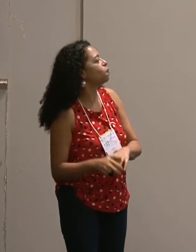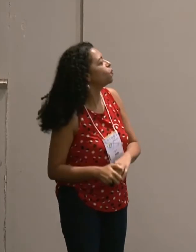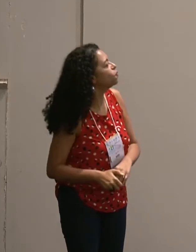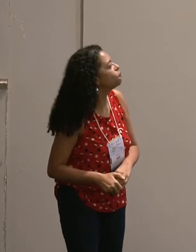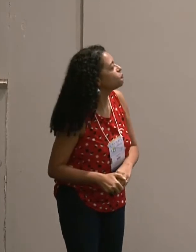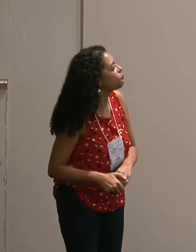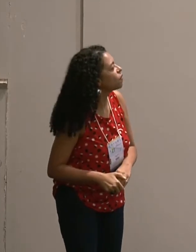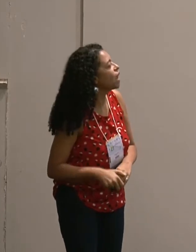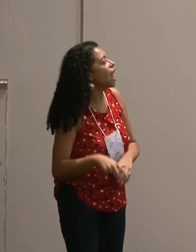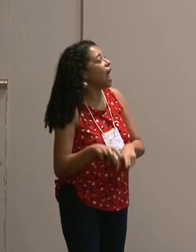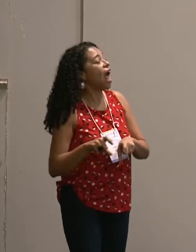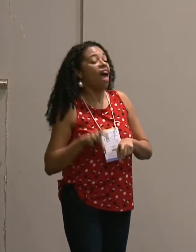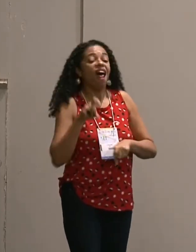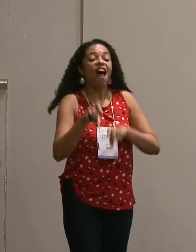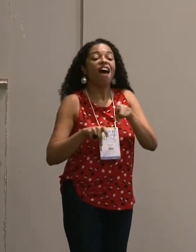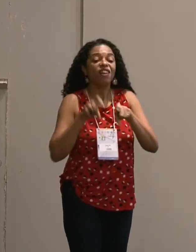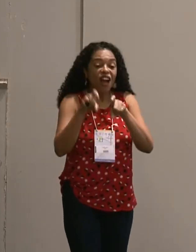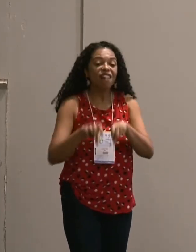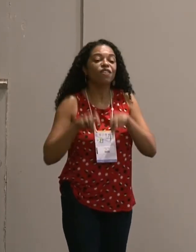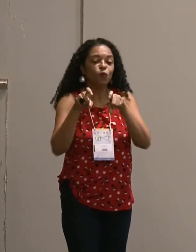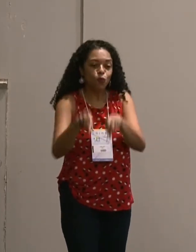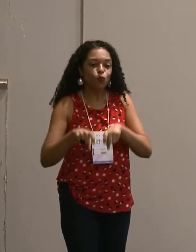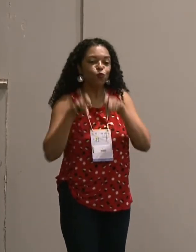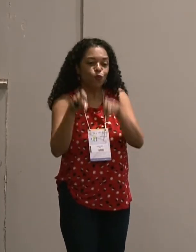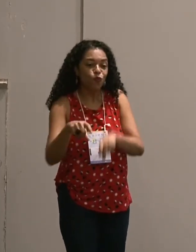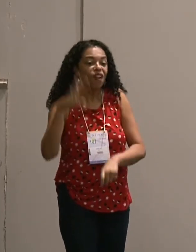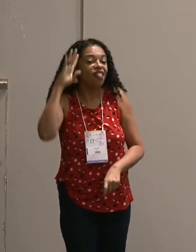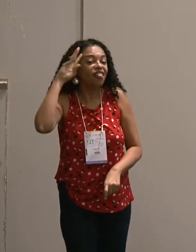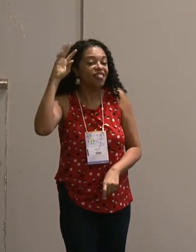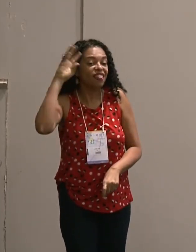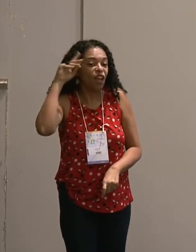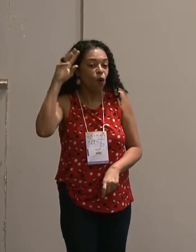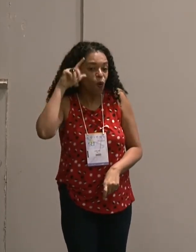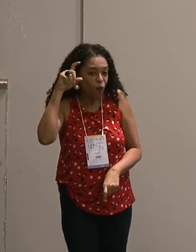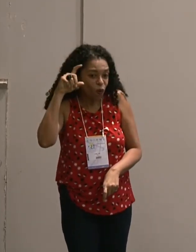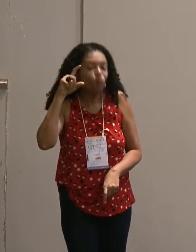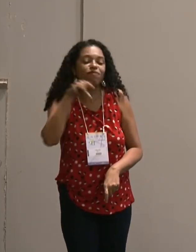desse curso também agricultura